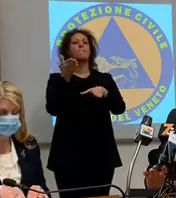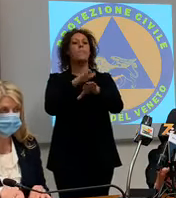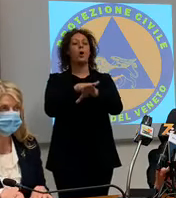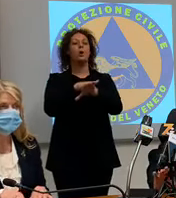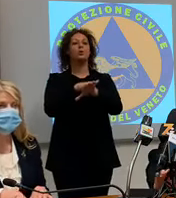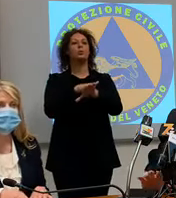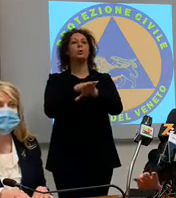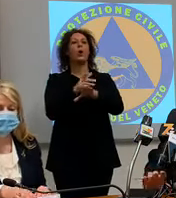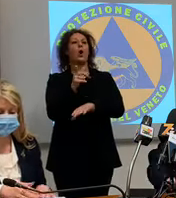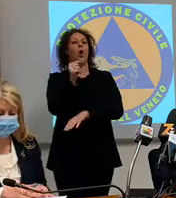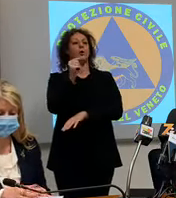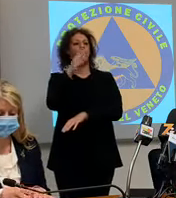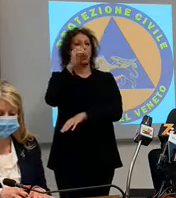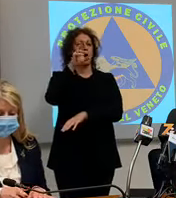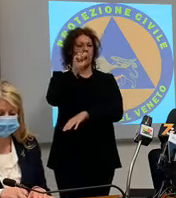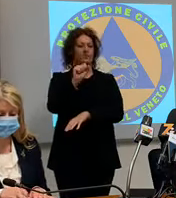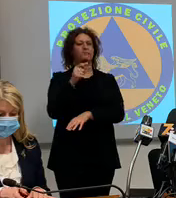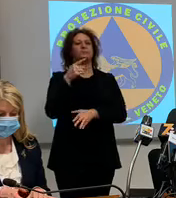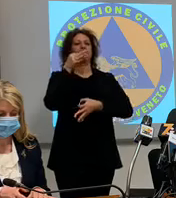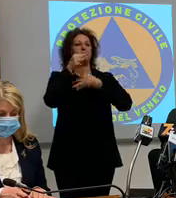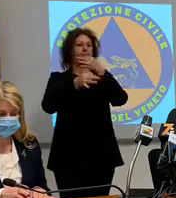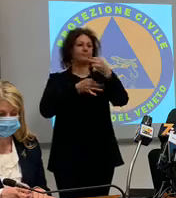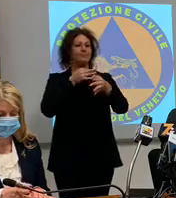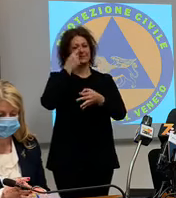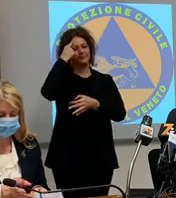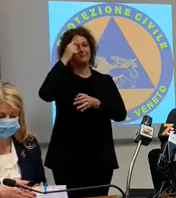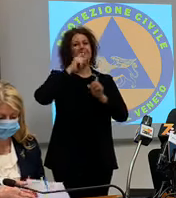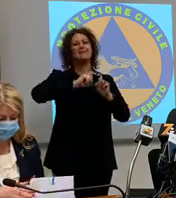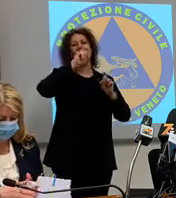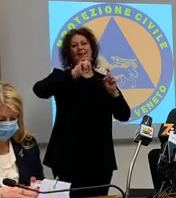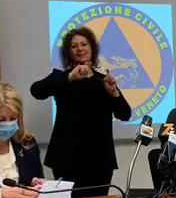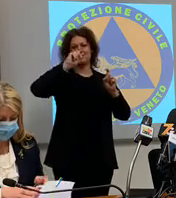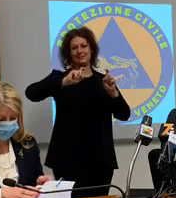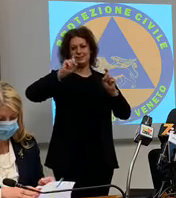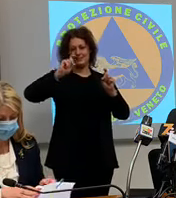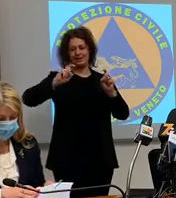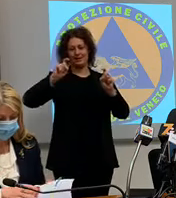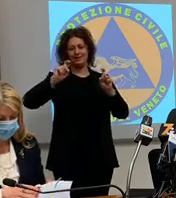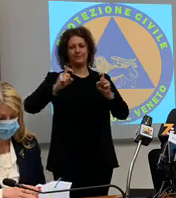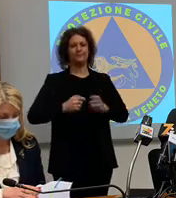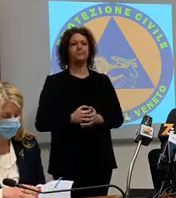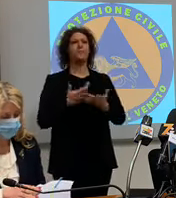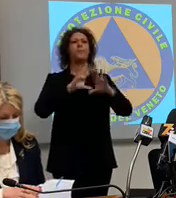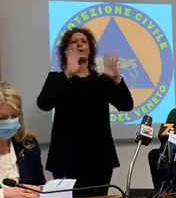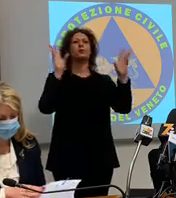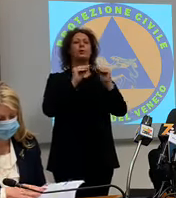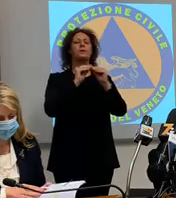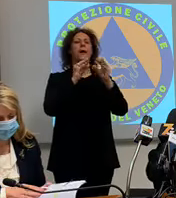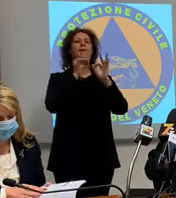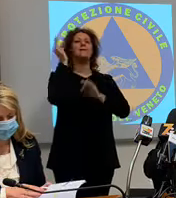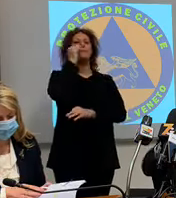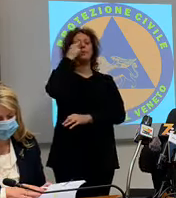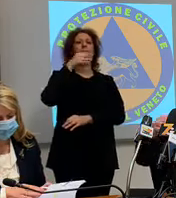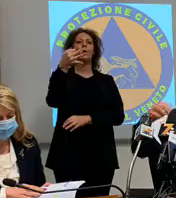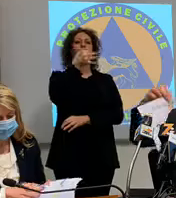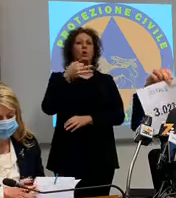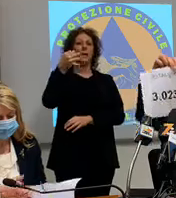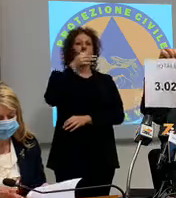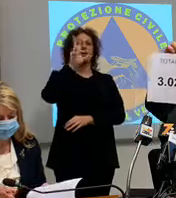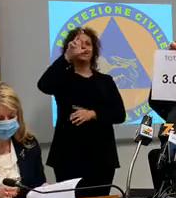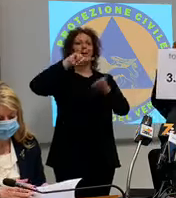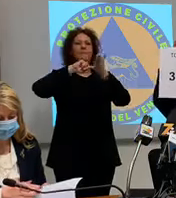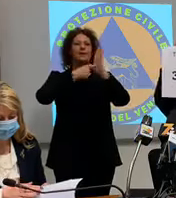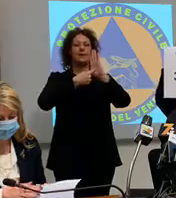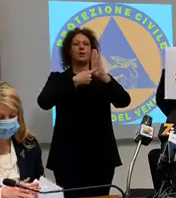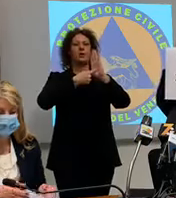semplicemente da un punto di vista statistico dopo ognuno i dati li vede come vuole Allora il totale dei tamponi molecolari sono